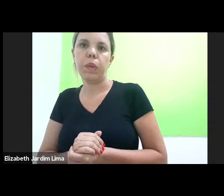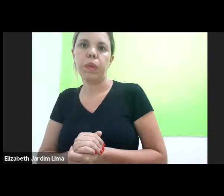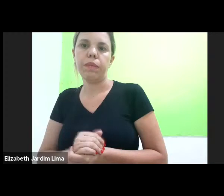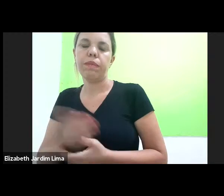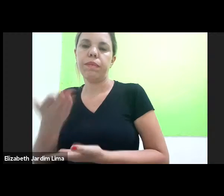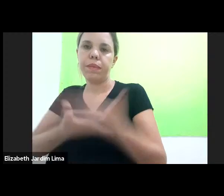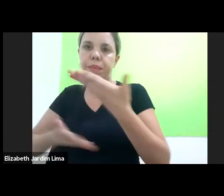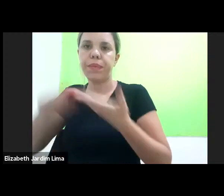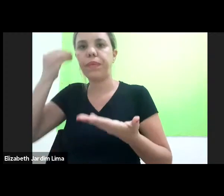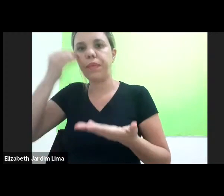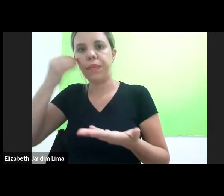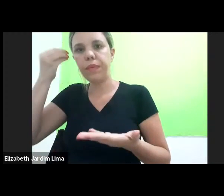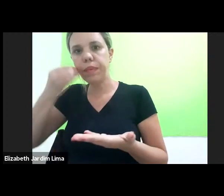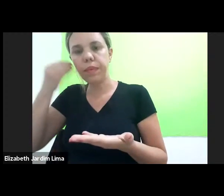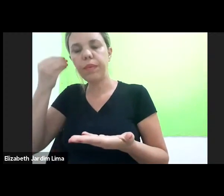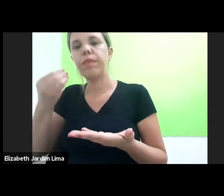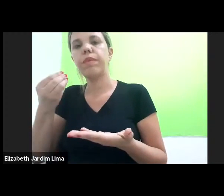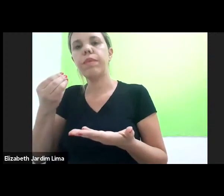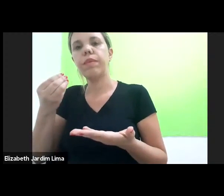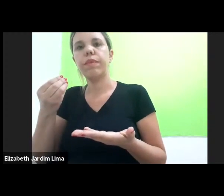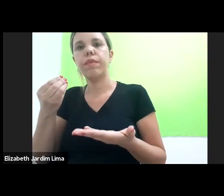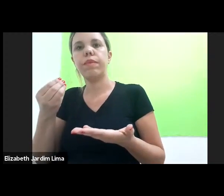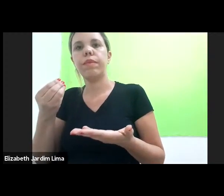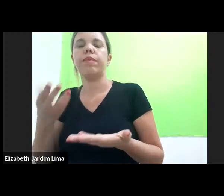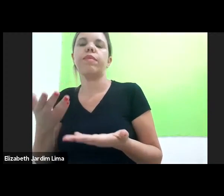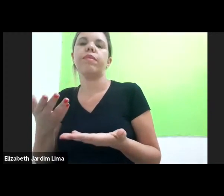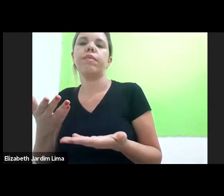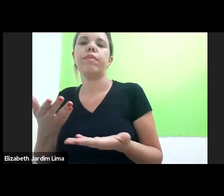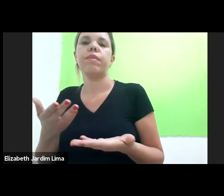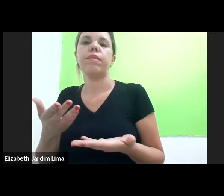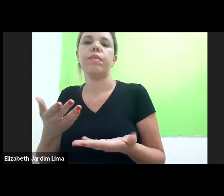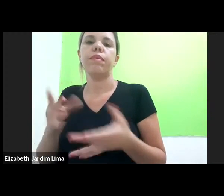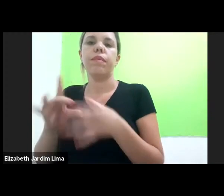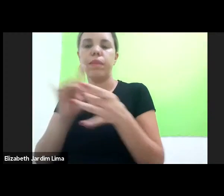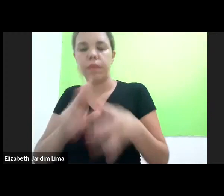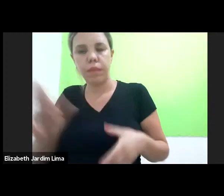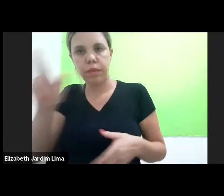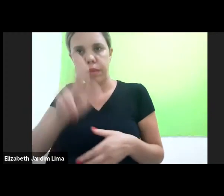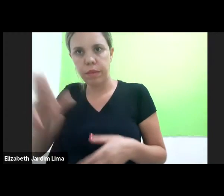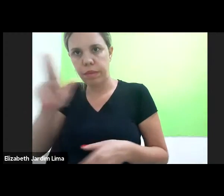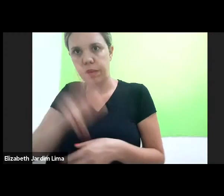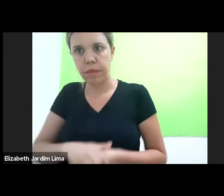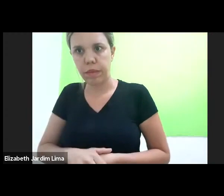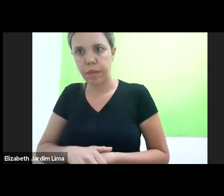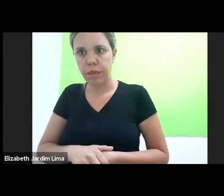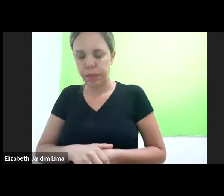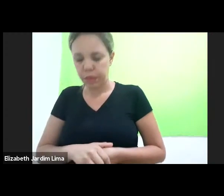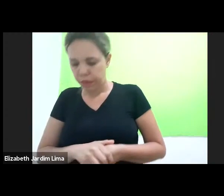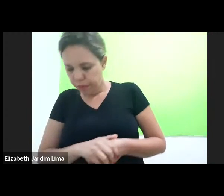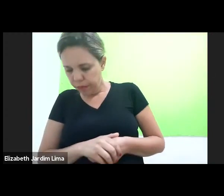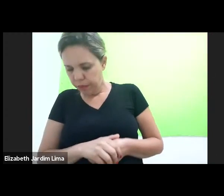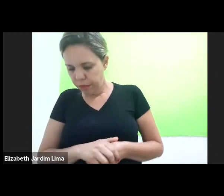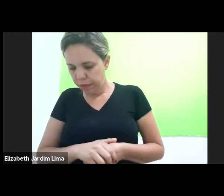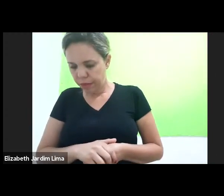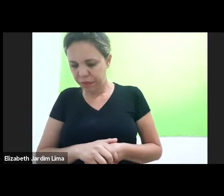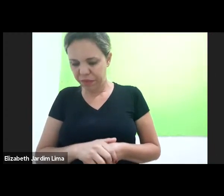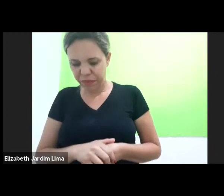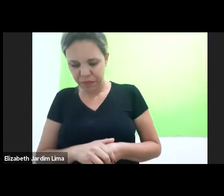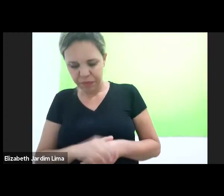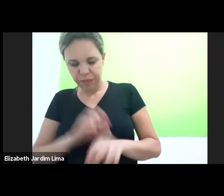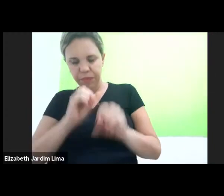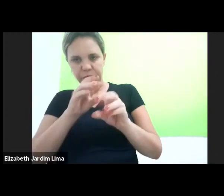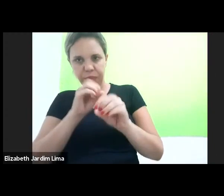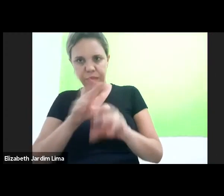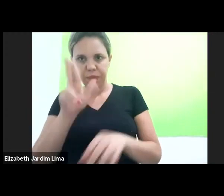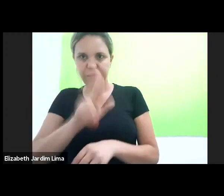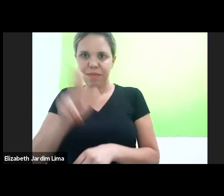vivência entre a coletividade, de vivência com a universidade, né? E esses ensinos com a universidade, eles nos ensinam a